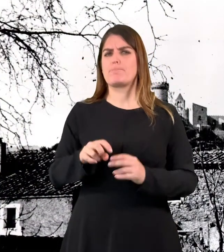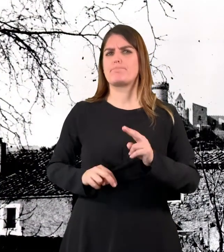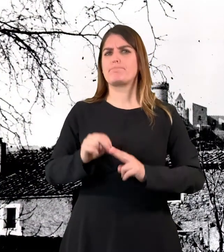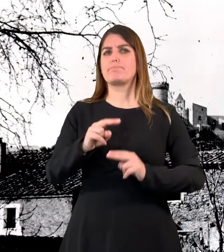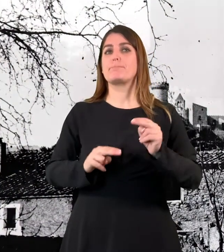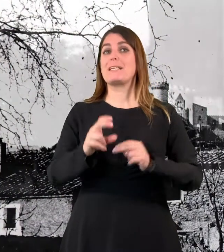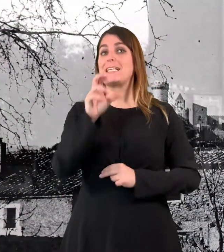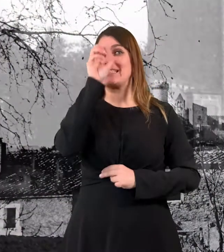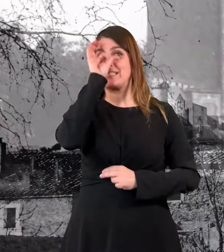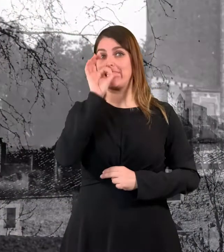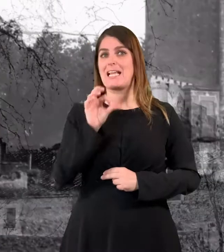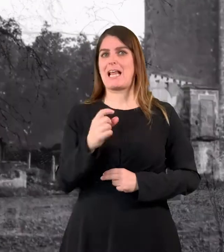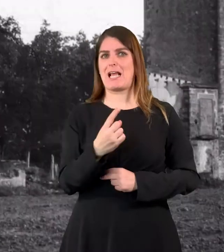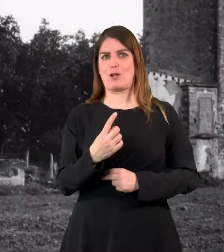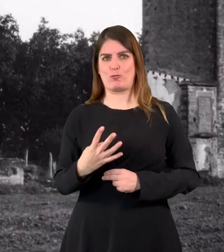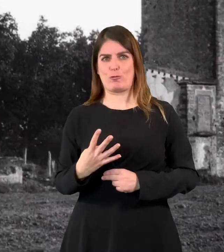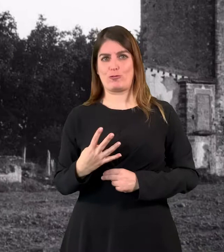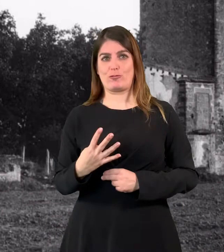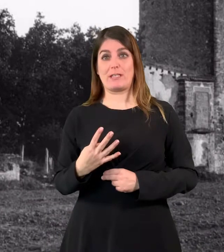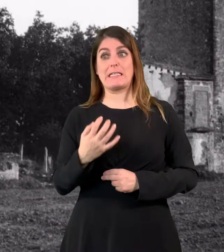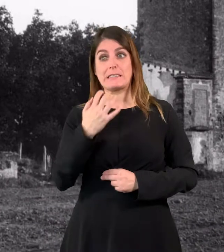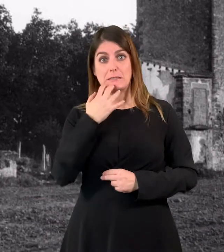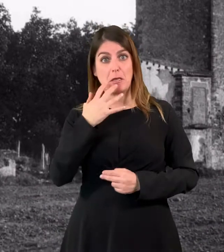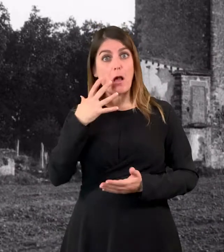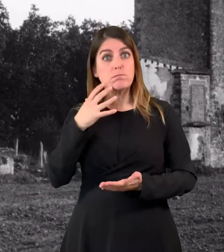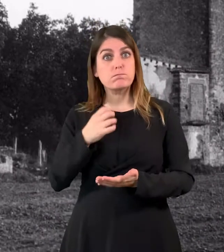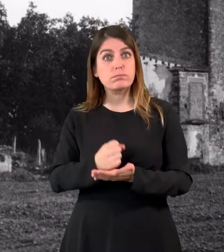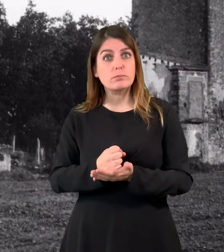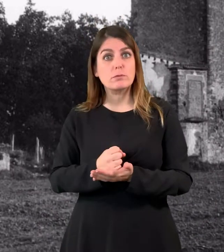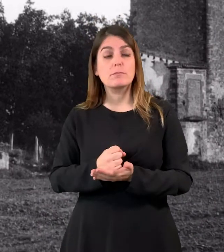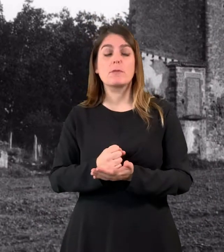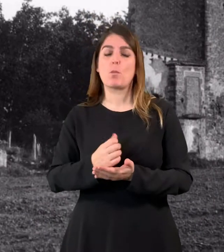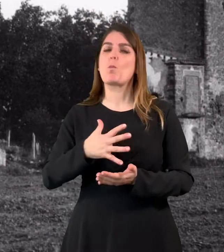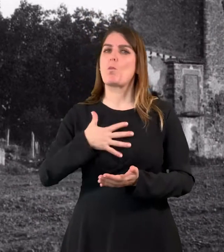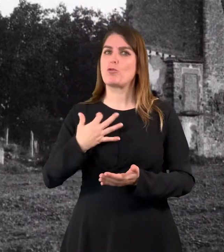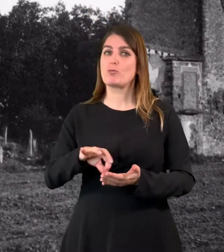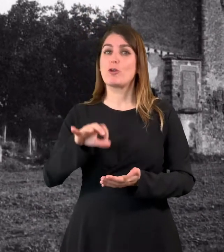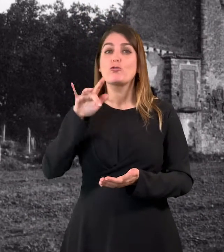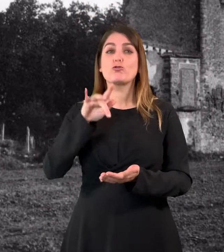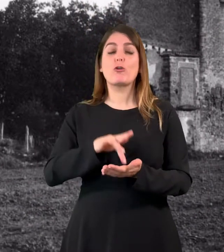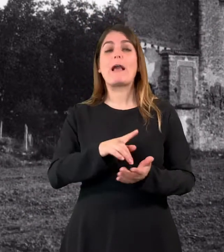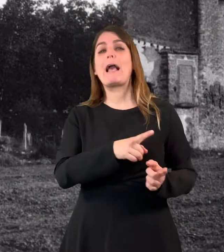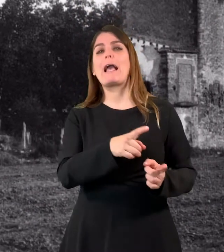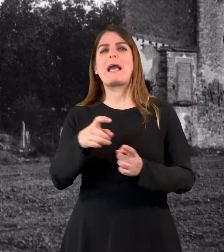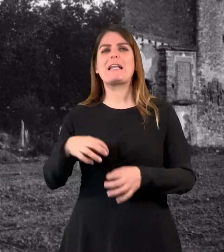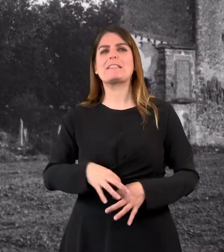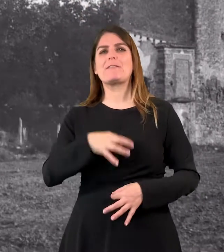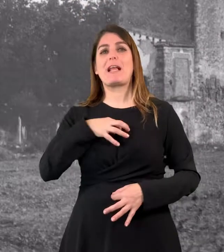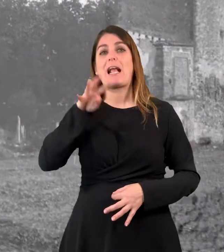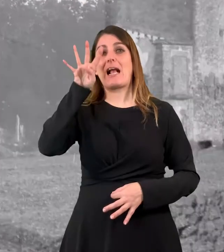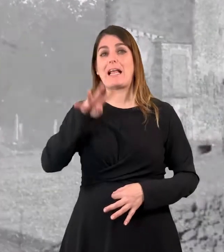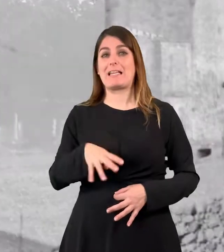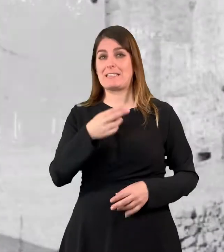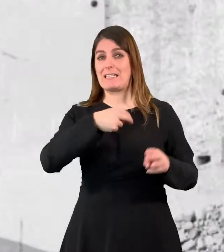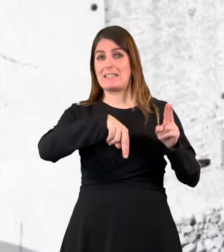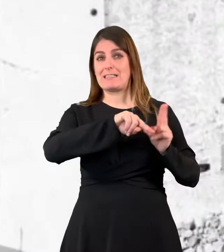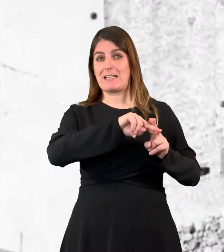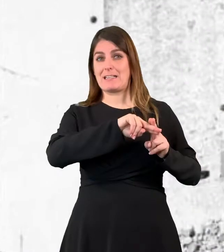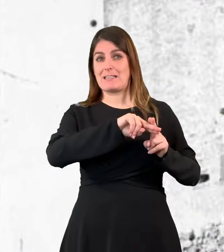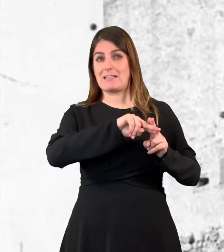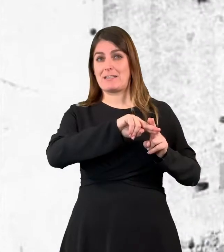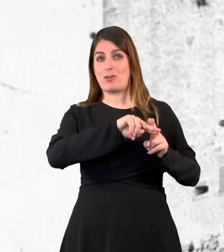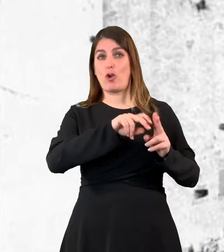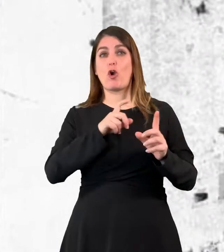XIV. Si això és cert, podria haver estat enderrocada o destruïda en la Guerra Civil Catalana de la